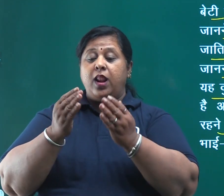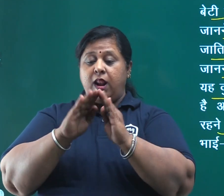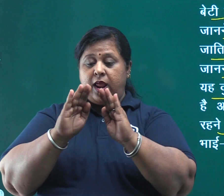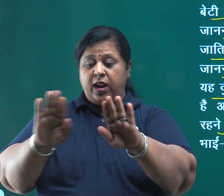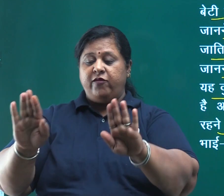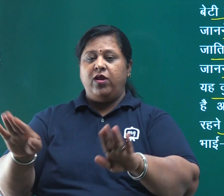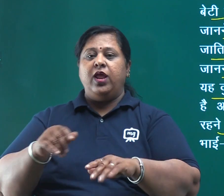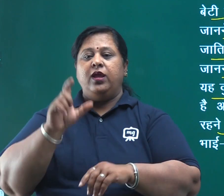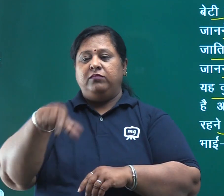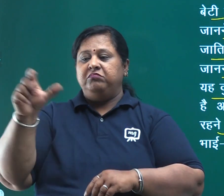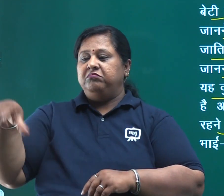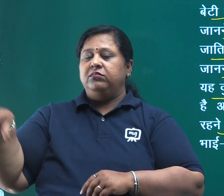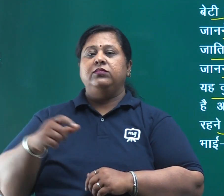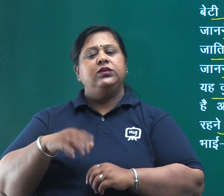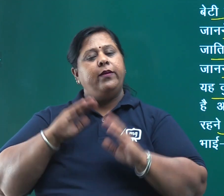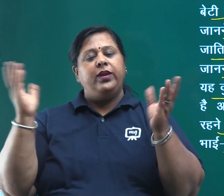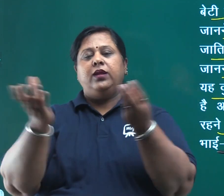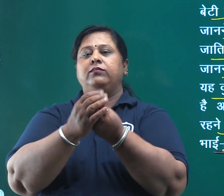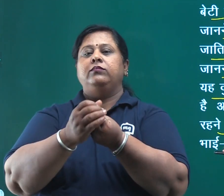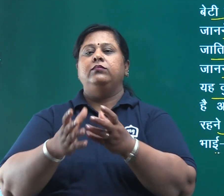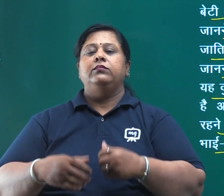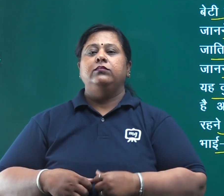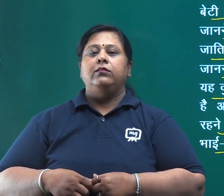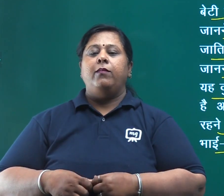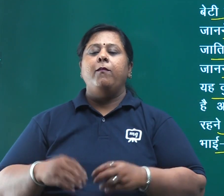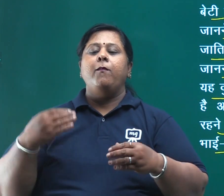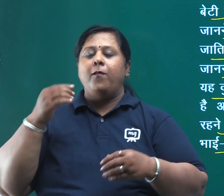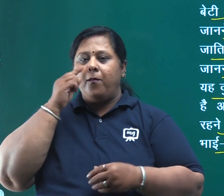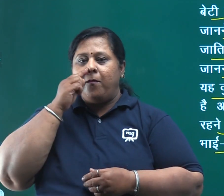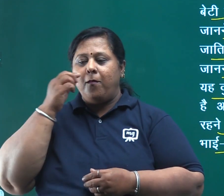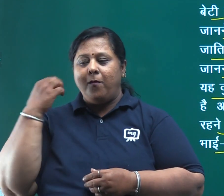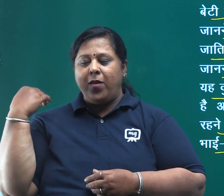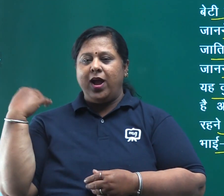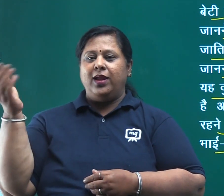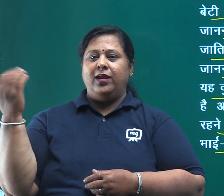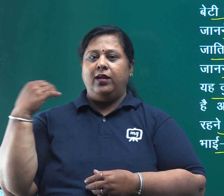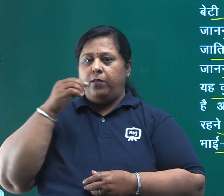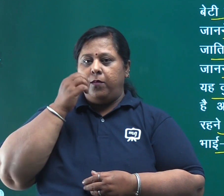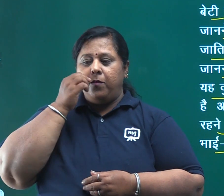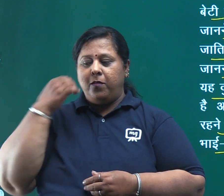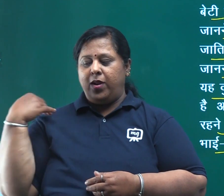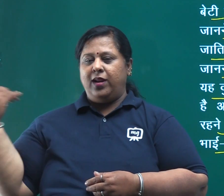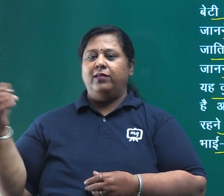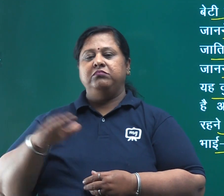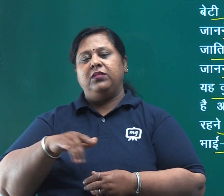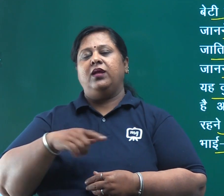वाले सभी भाई बहन हैं। प्यारे